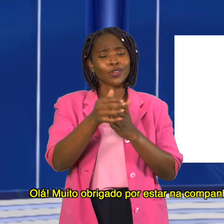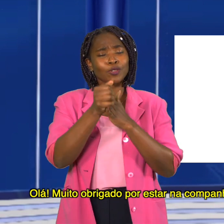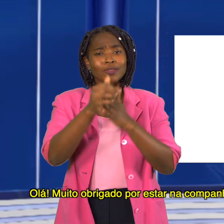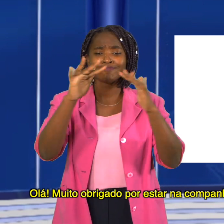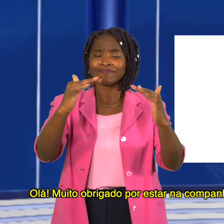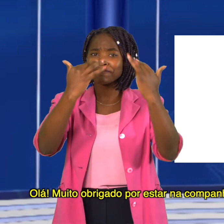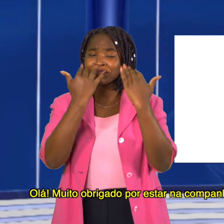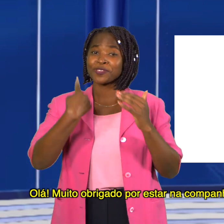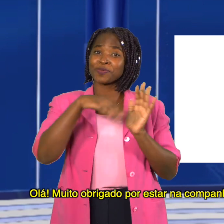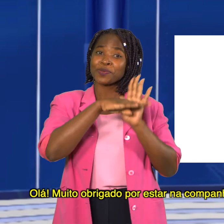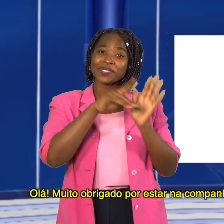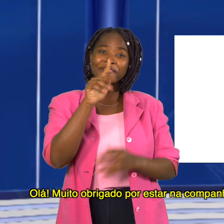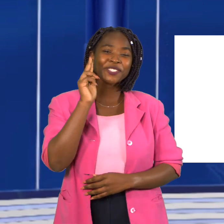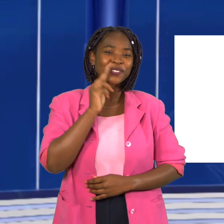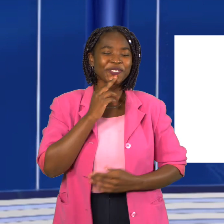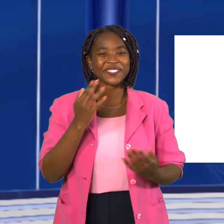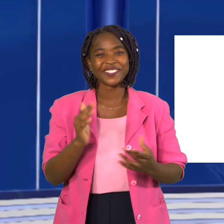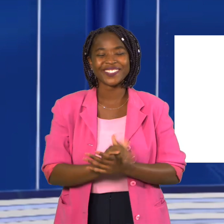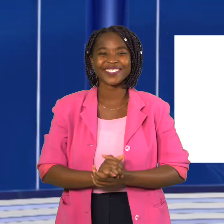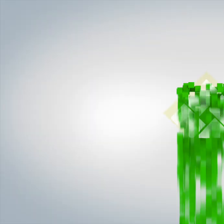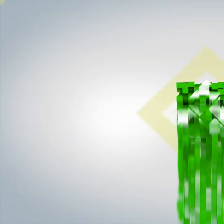do programa da TV Surdo.